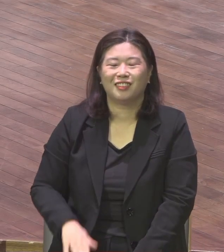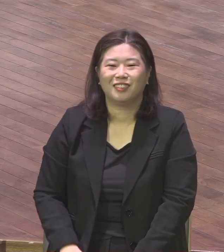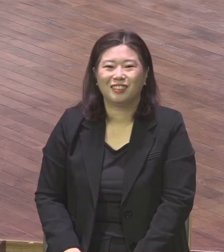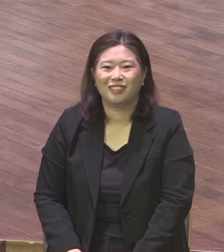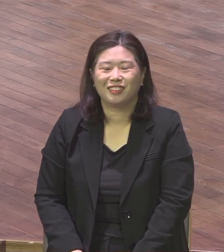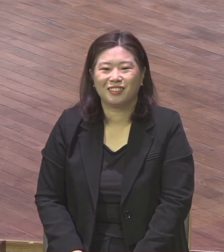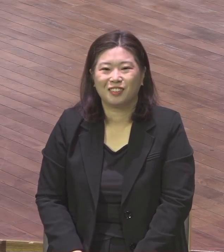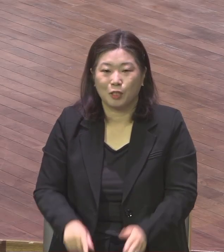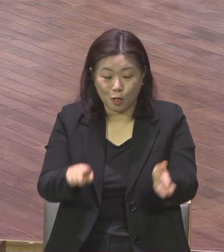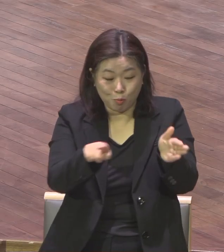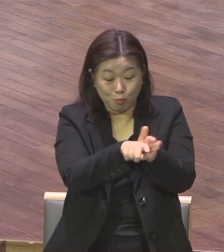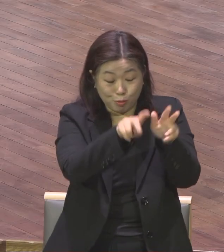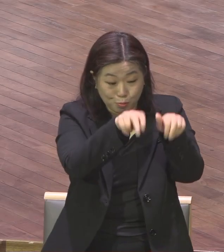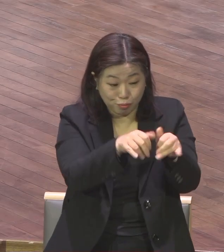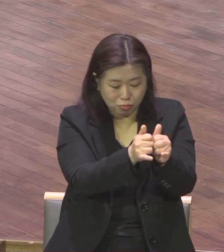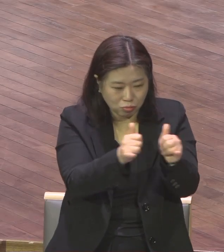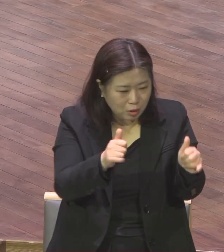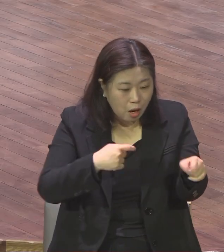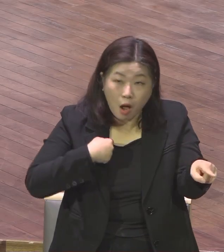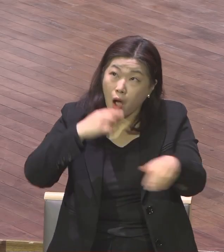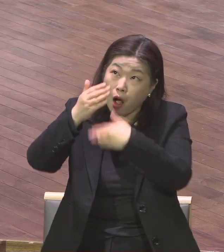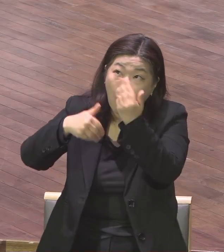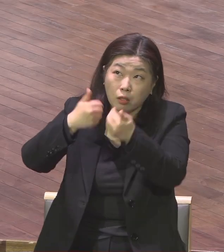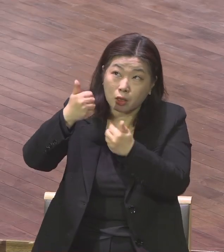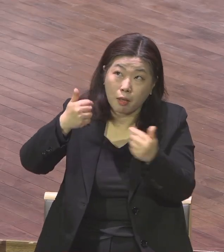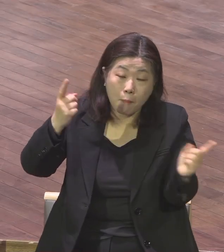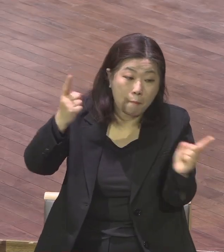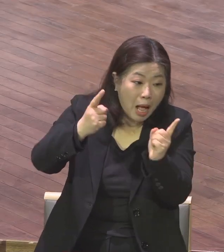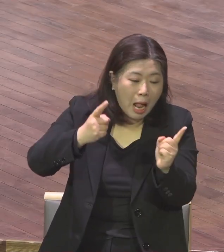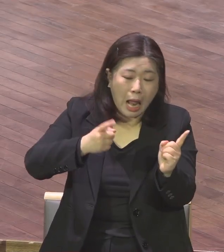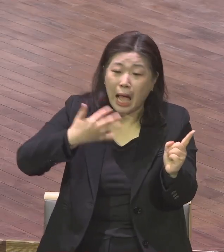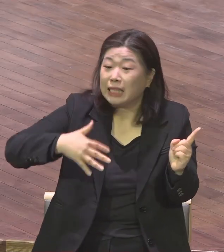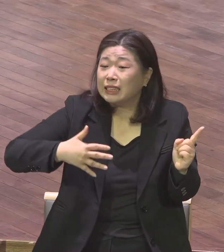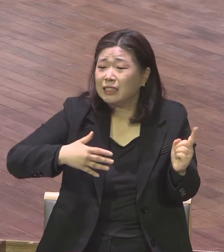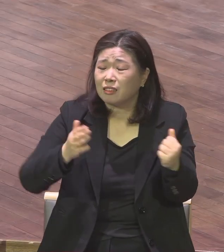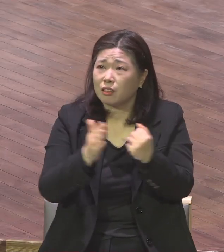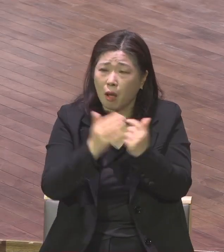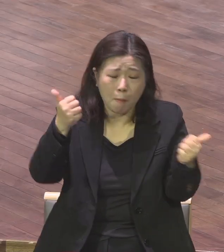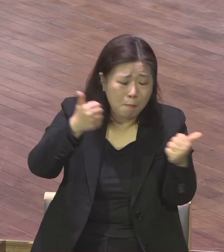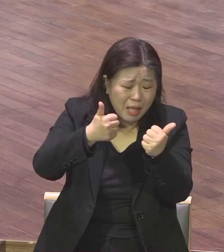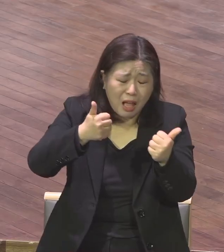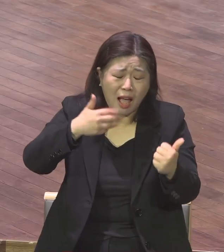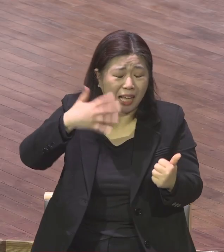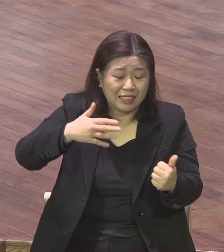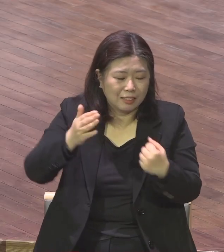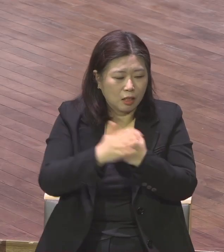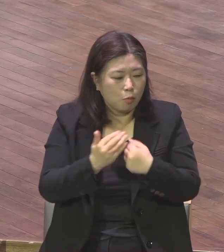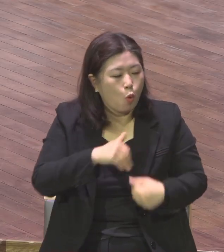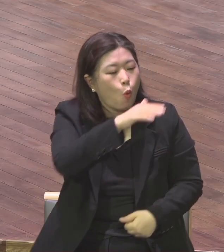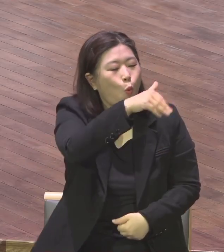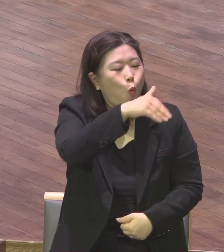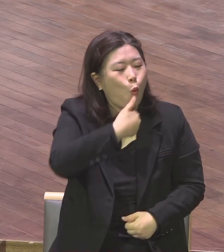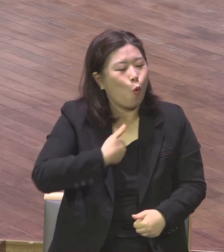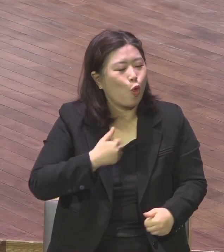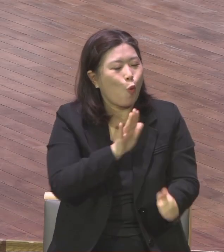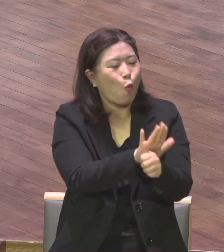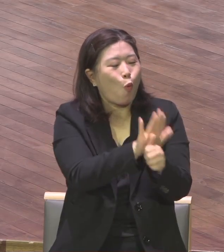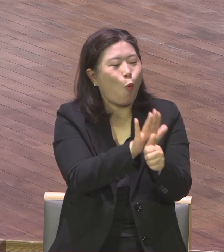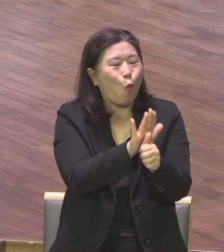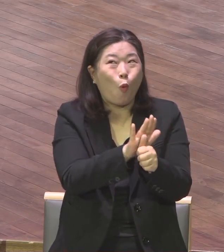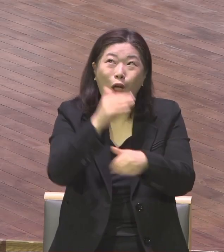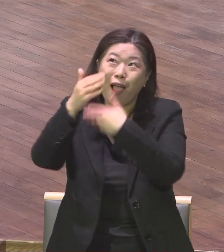그렇게 관계를 맺게 해주는 것, 그게 뭐요? 그게 뭐요? 회복시켜 주는 것. 그게 뭐예요? 전도예요. 전도. 전도가